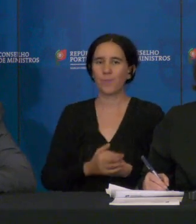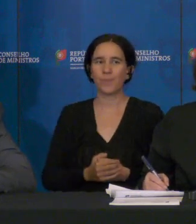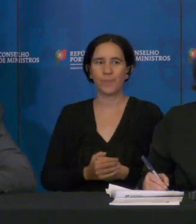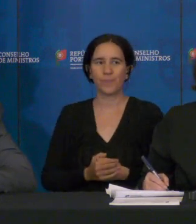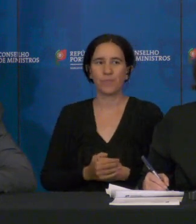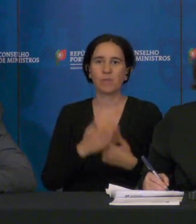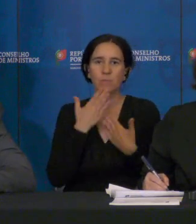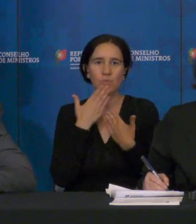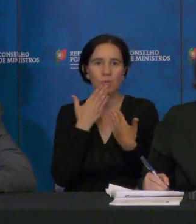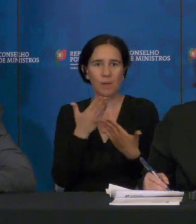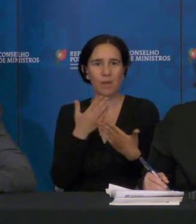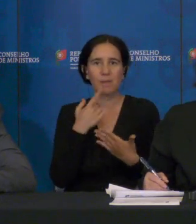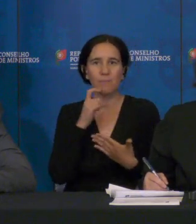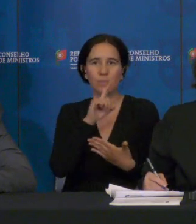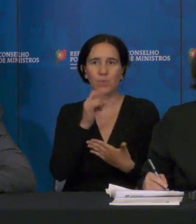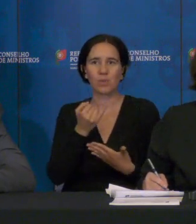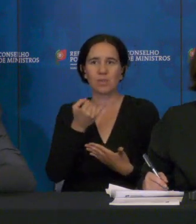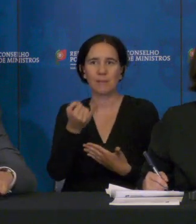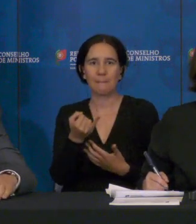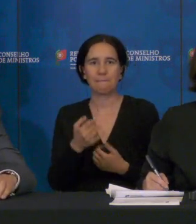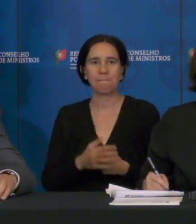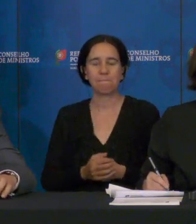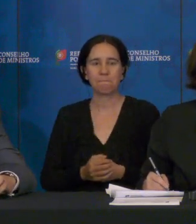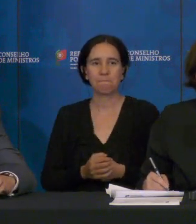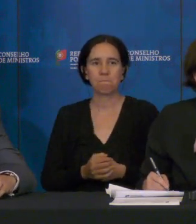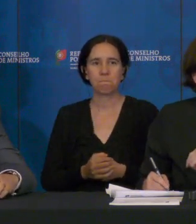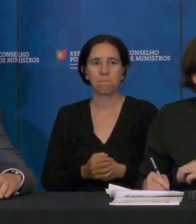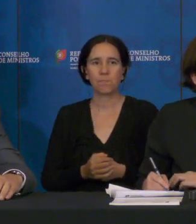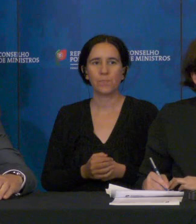obrigada. Próxima pergunta.